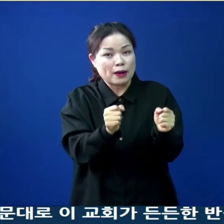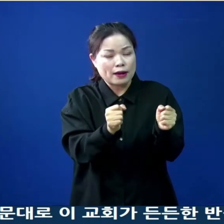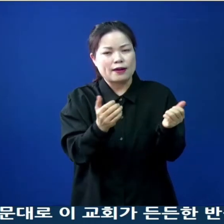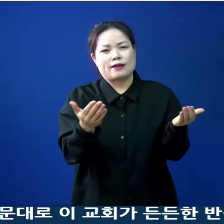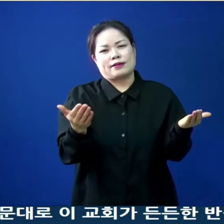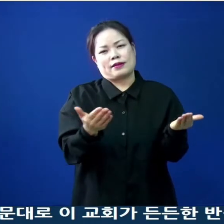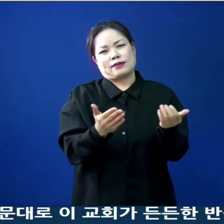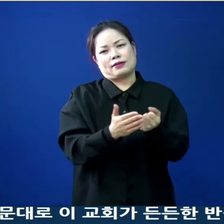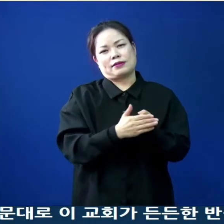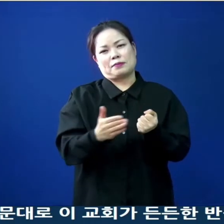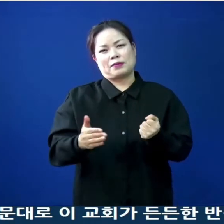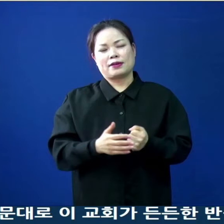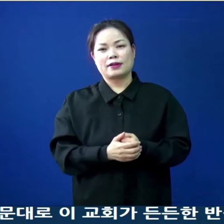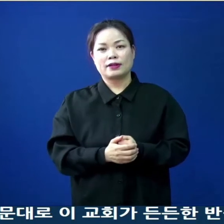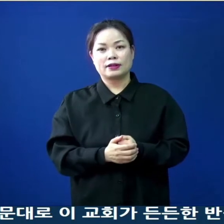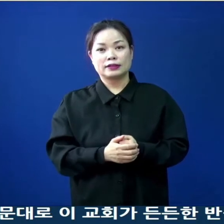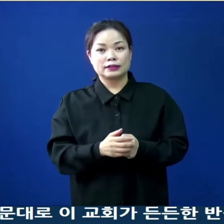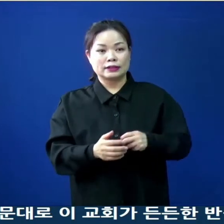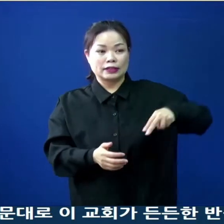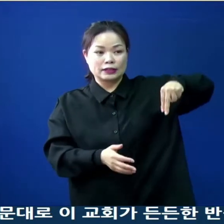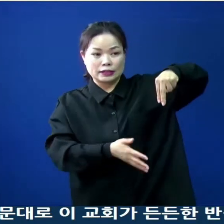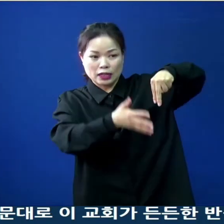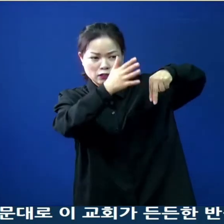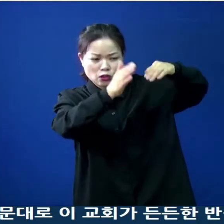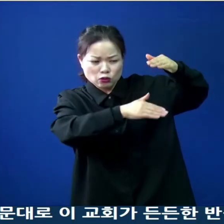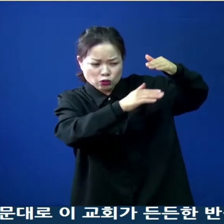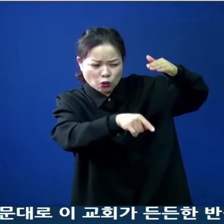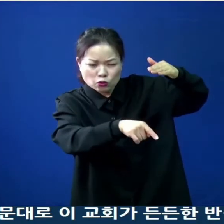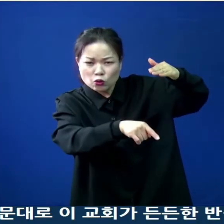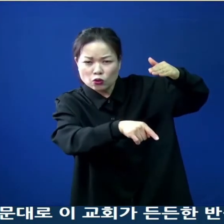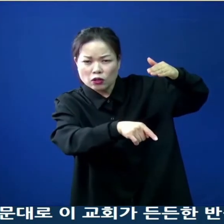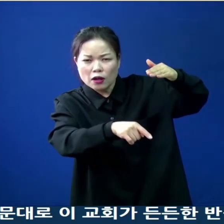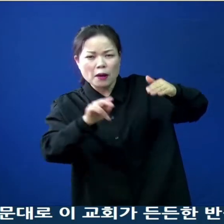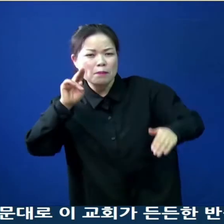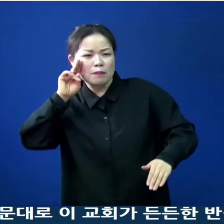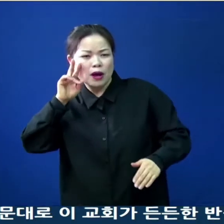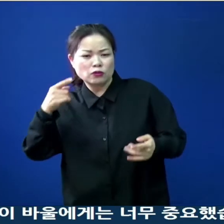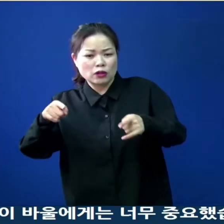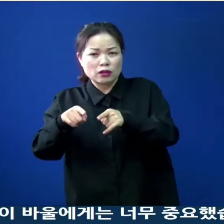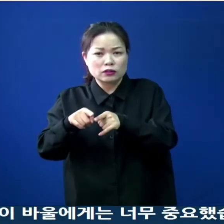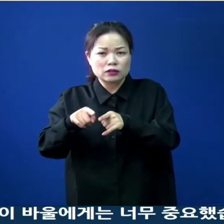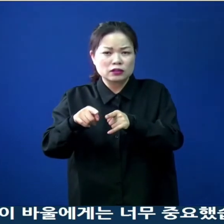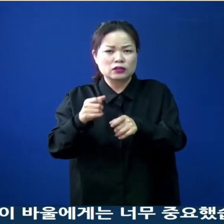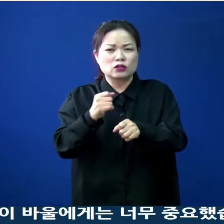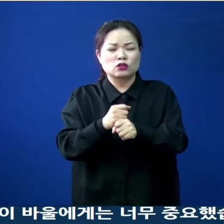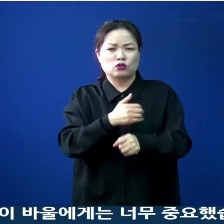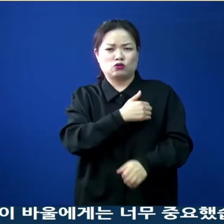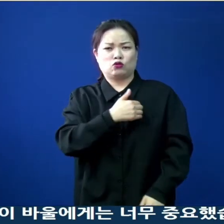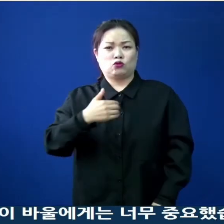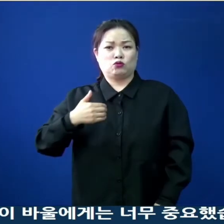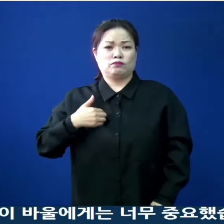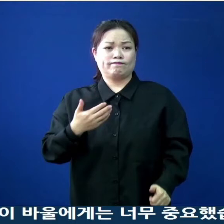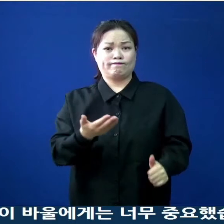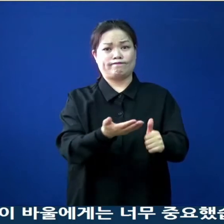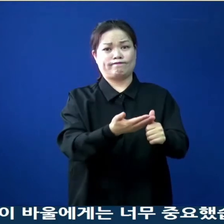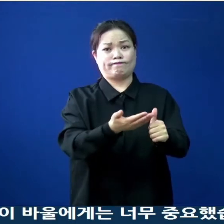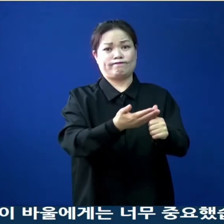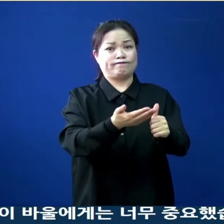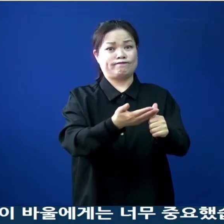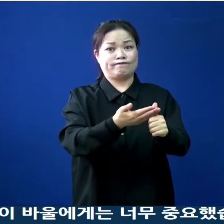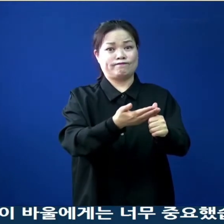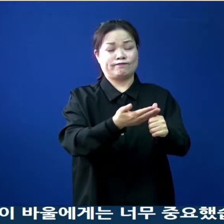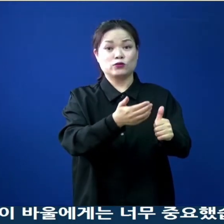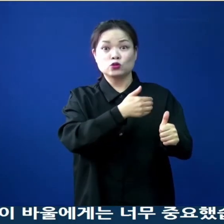사역했기 때문에 이 데살로니가 교회의 성도들은 바울과 그의 일행들로부터 충분한 양육과